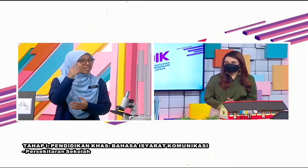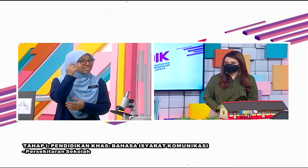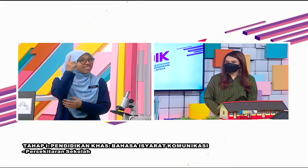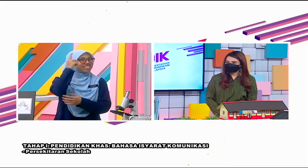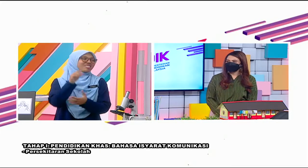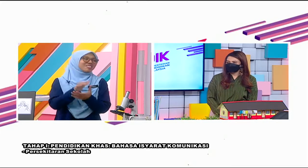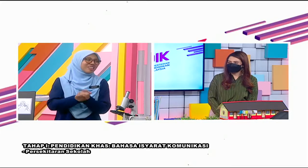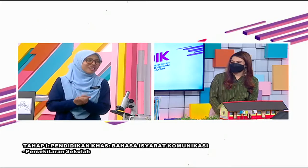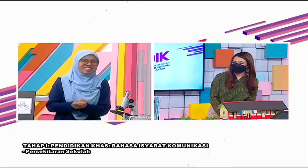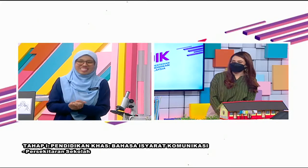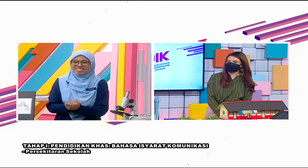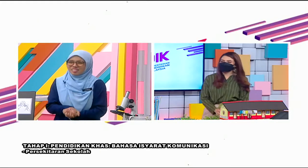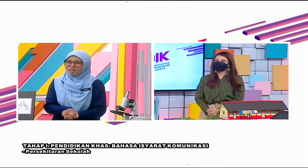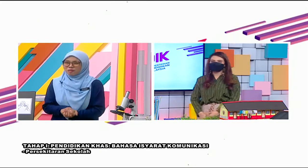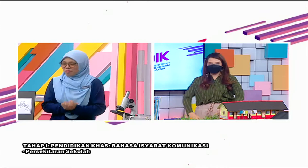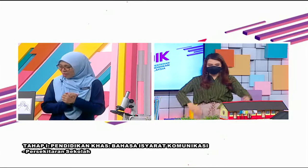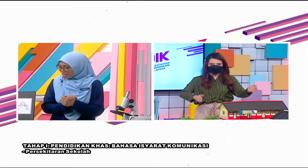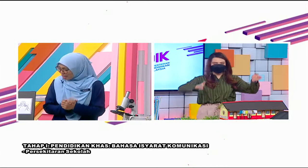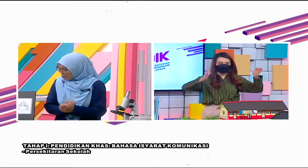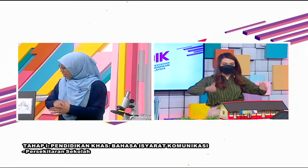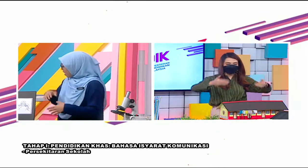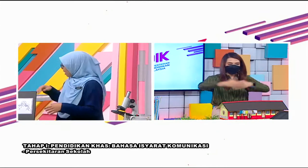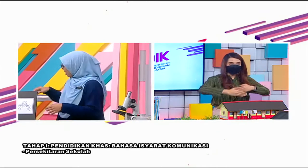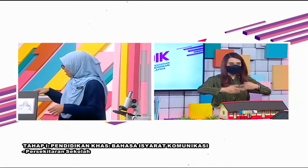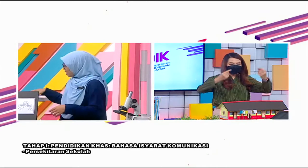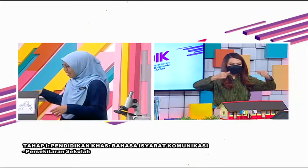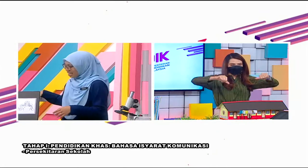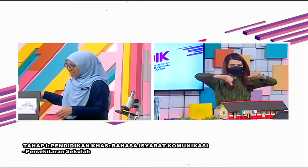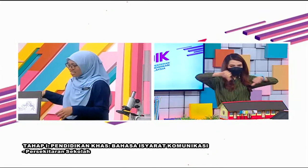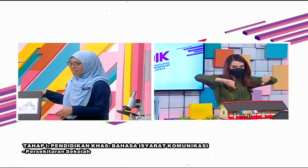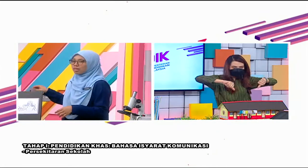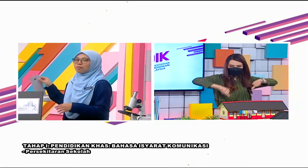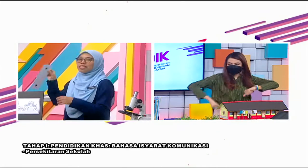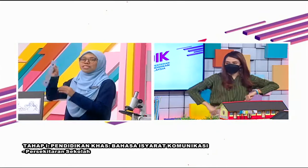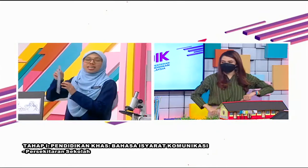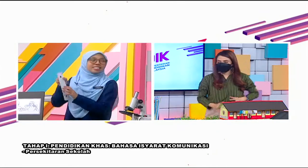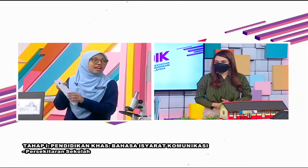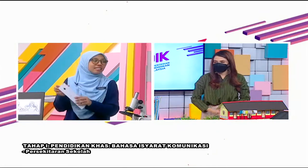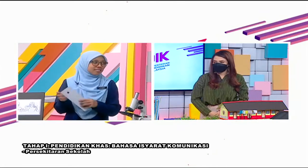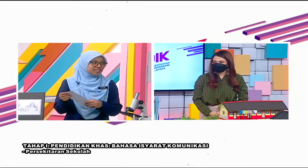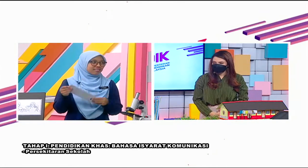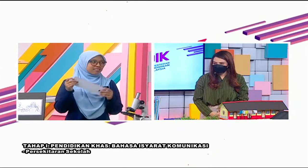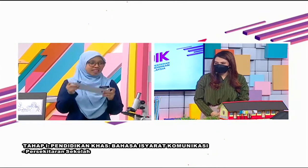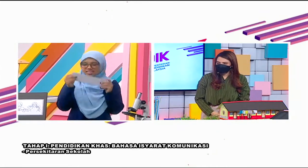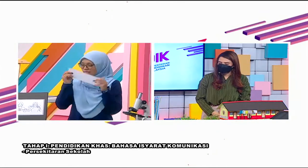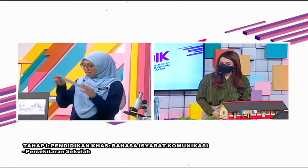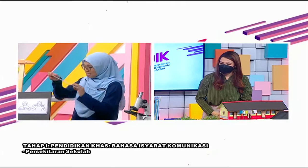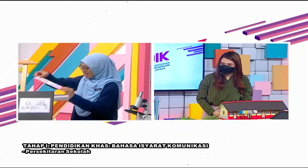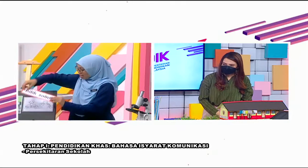editing. Okey, okey. Baik. Cikgu, kita teruskan dengan bilik sains. Jadi bagaimana ejaan dia? Okey. Eli, okey. Jadi sekarang jom